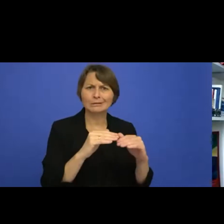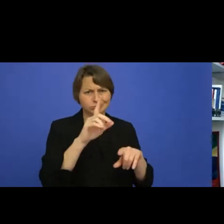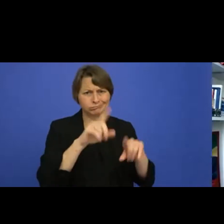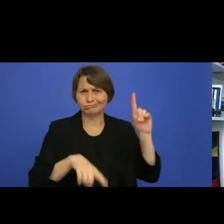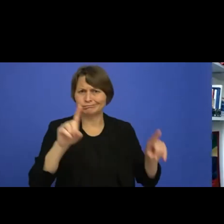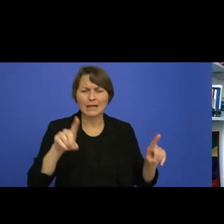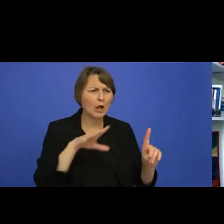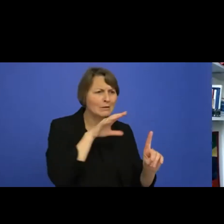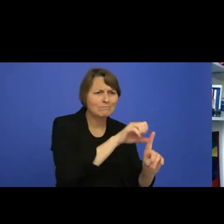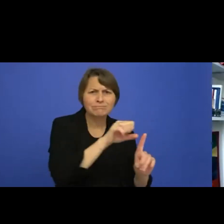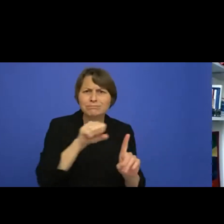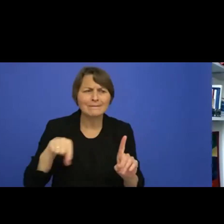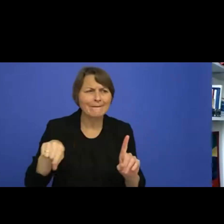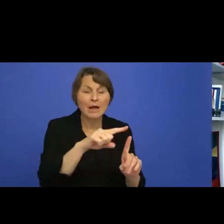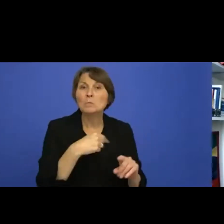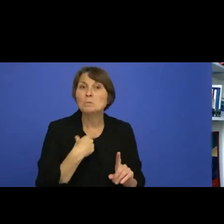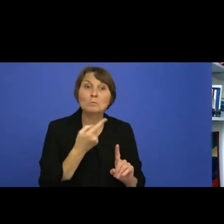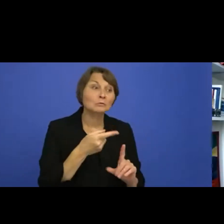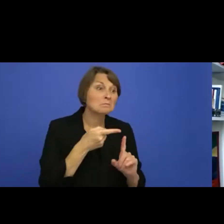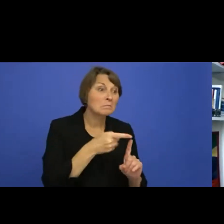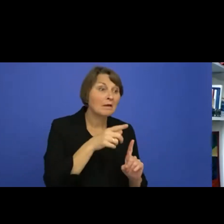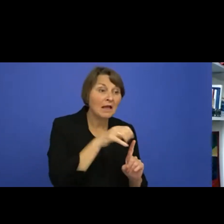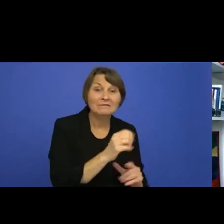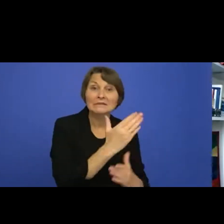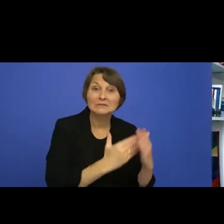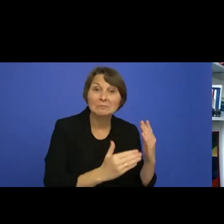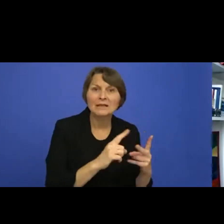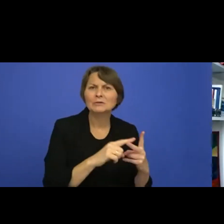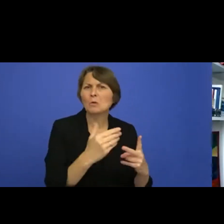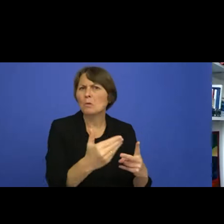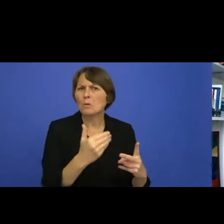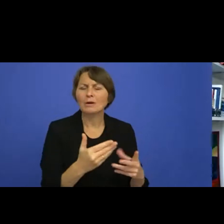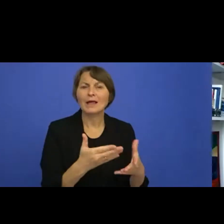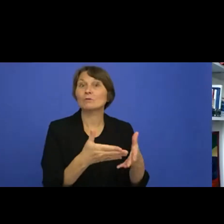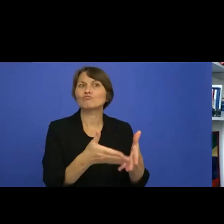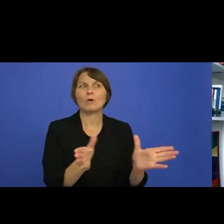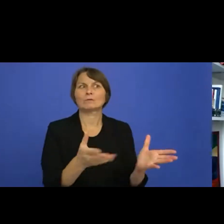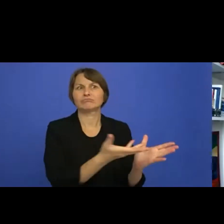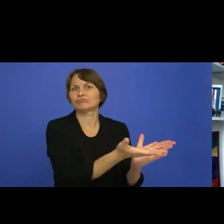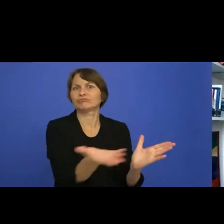leurs besoins divers et variés, et notamment ceux qui souffrent de handicap